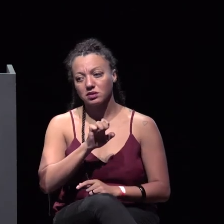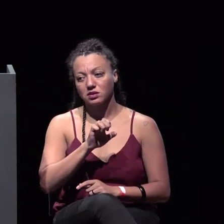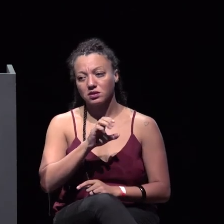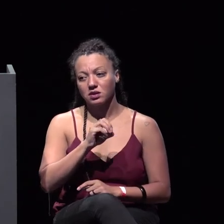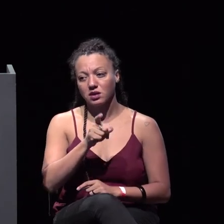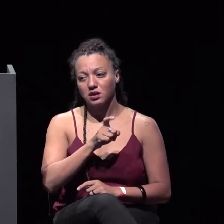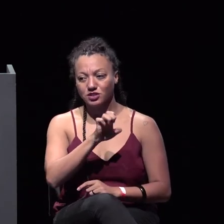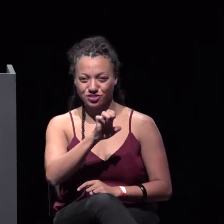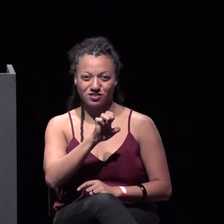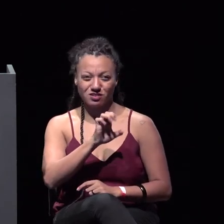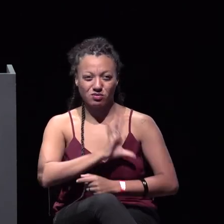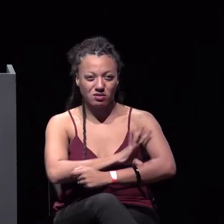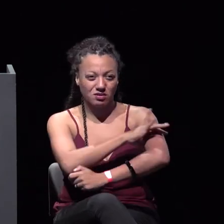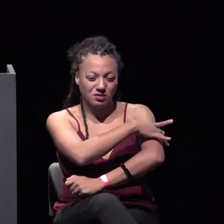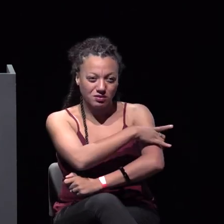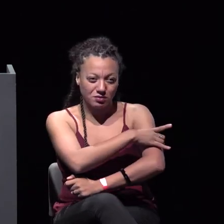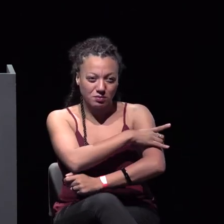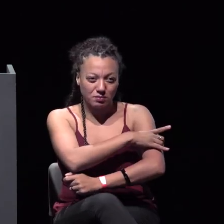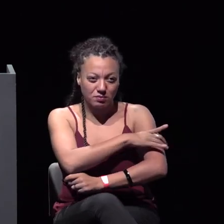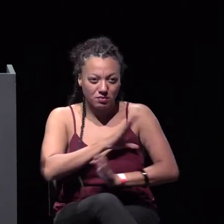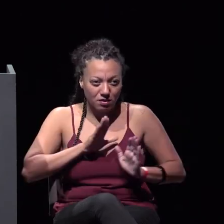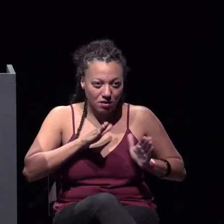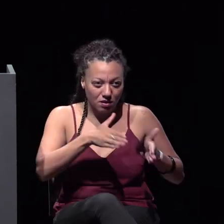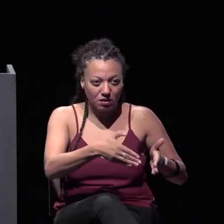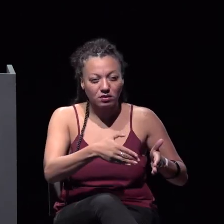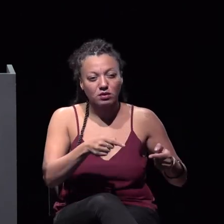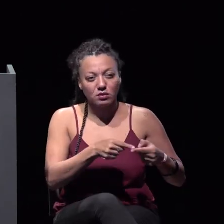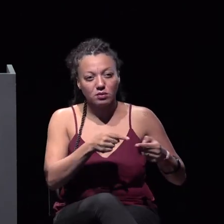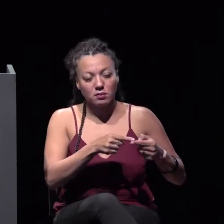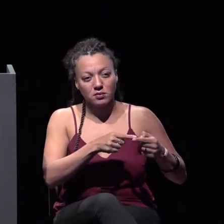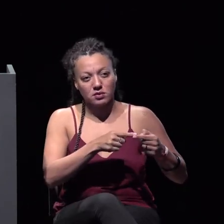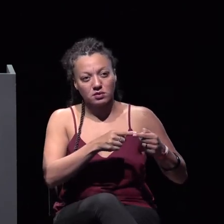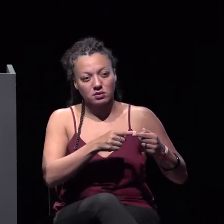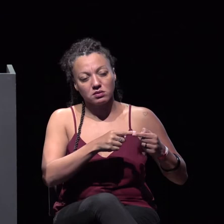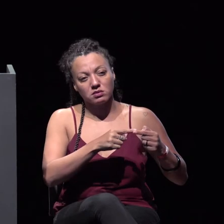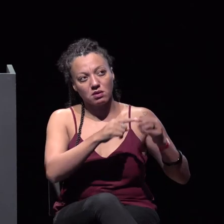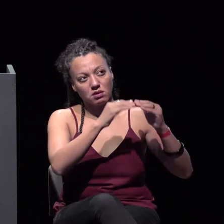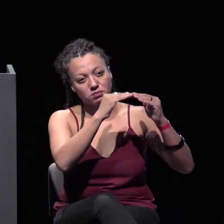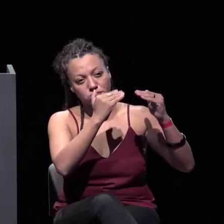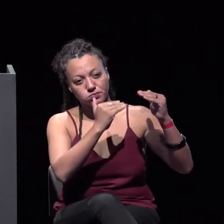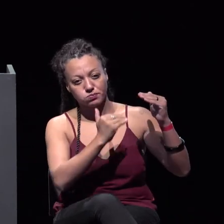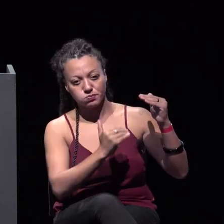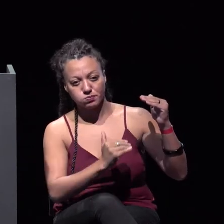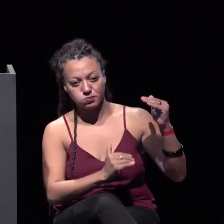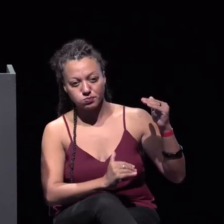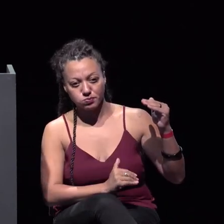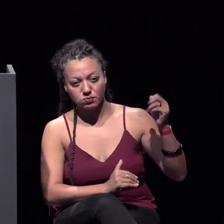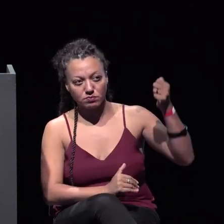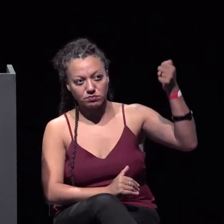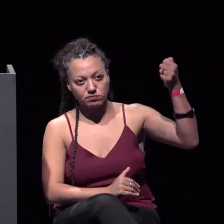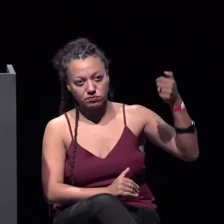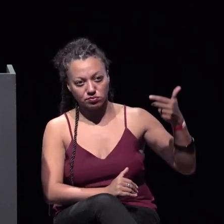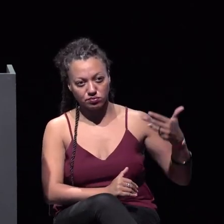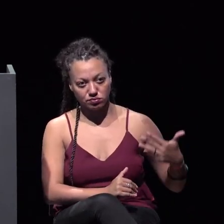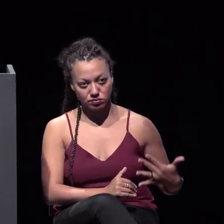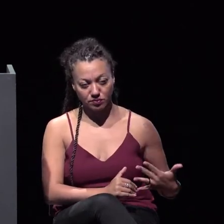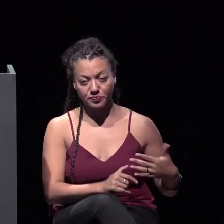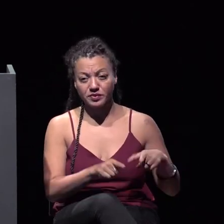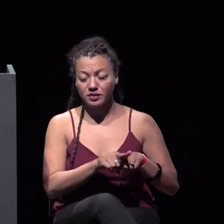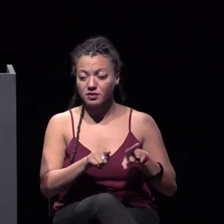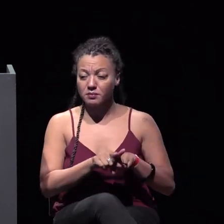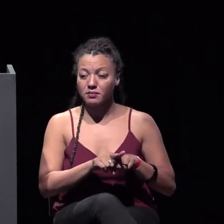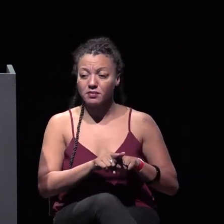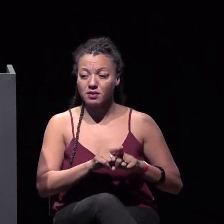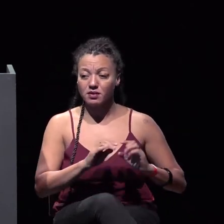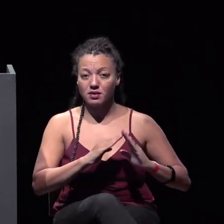quando o black adota esse esse sistema hierárquico né e aí como eles têm esse poder também fora a partir da casa